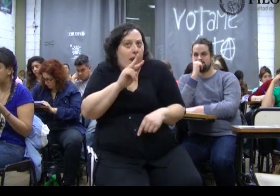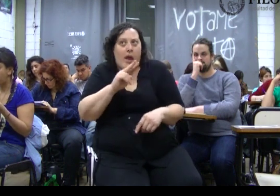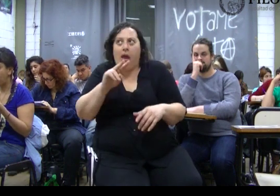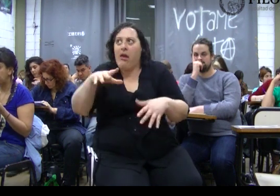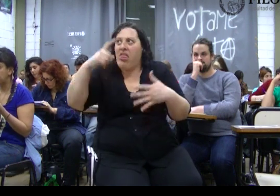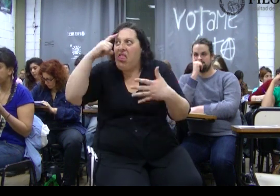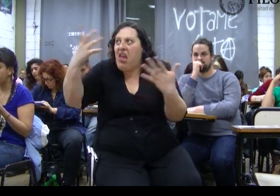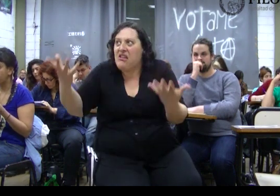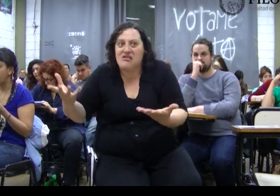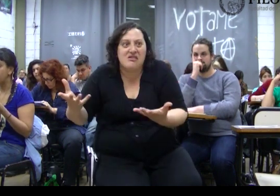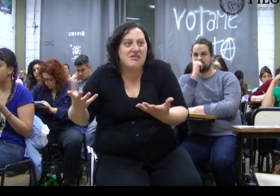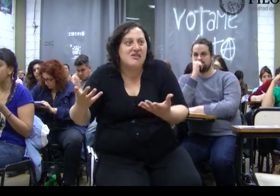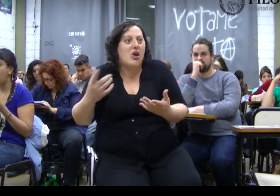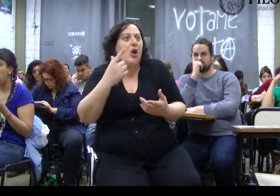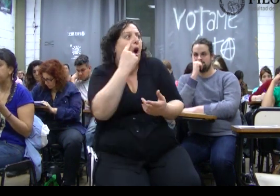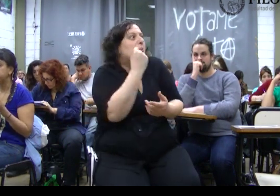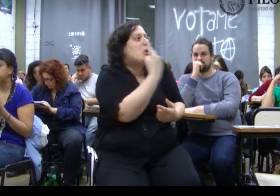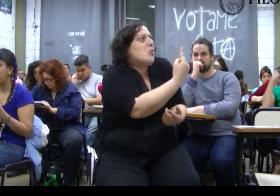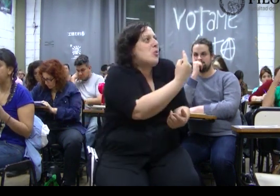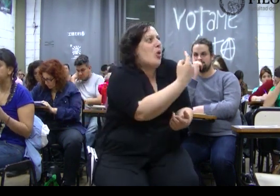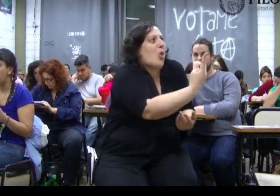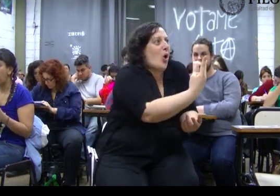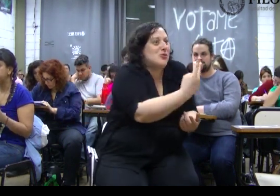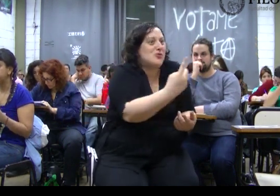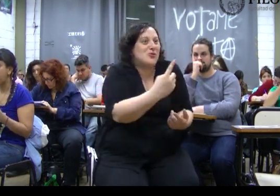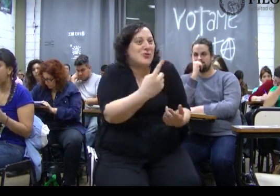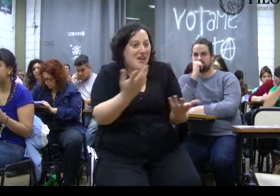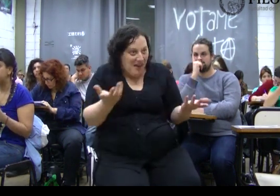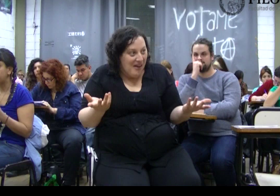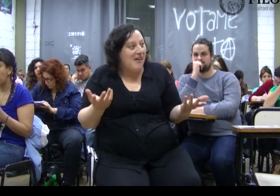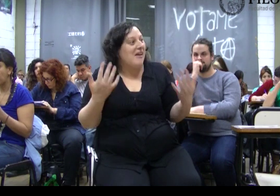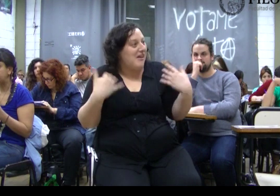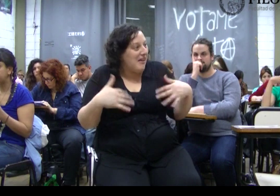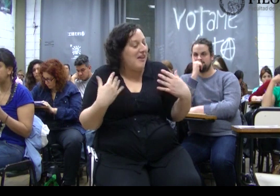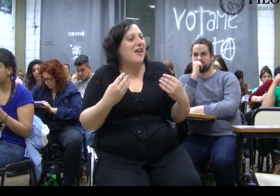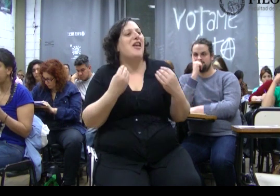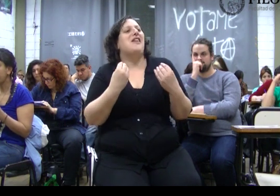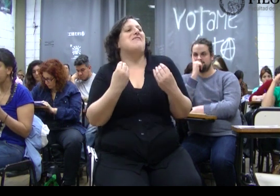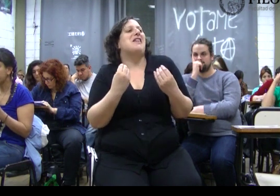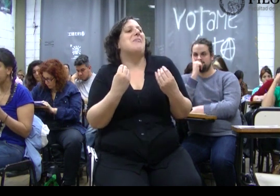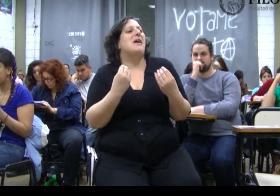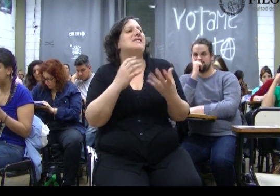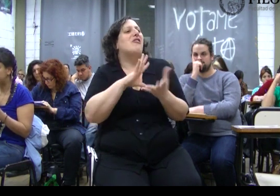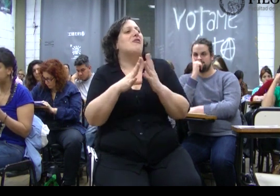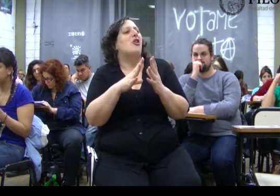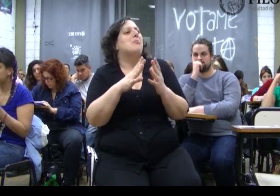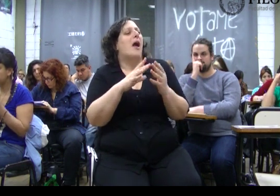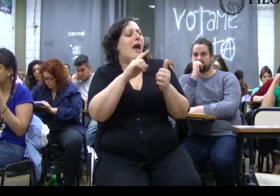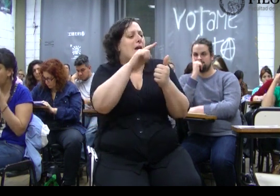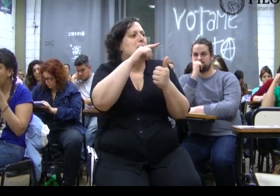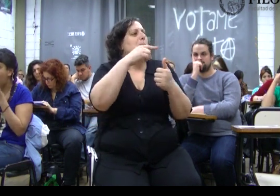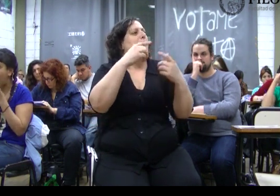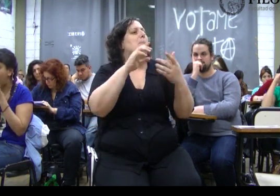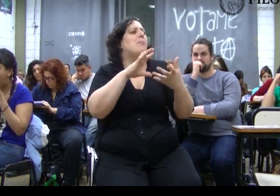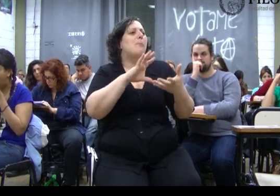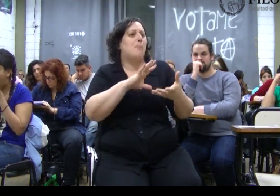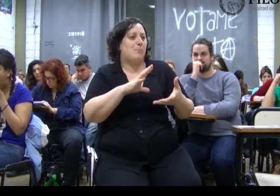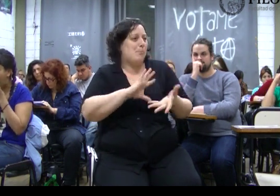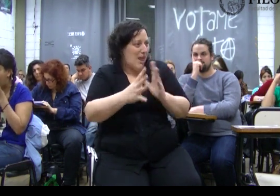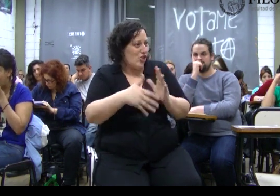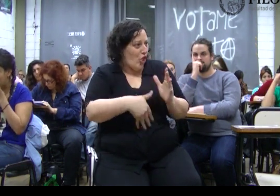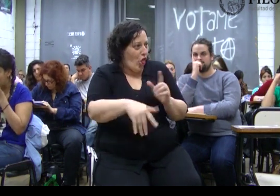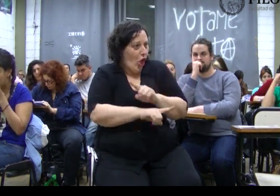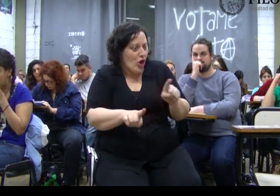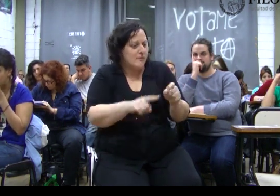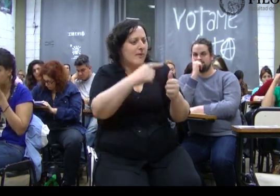decíamos, ¿qué pasa con la elección del método? Y decíamos, ¿qué pasa con el consentimiento informado? Y